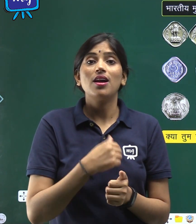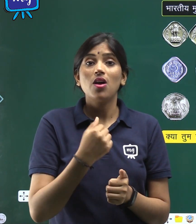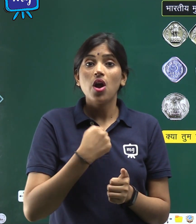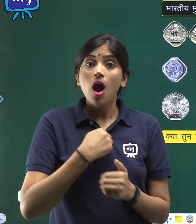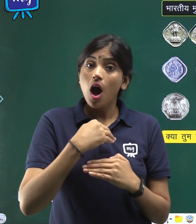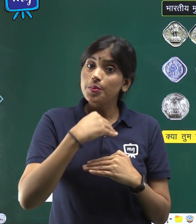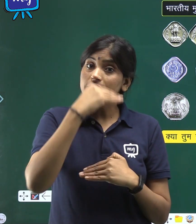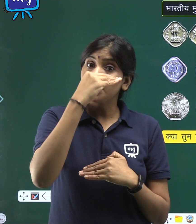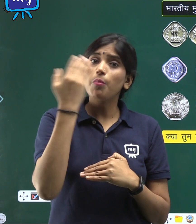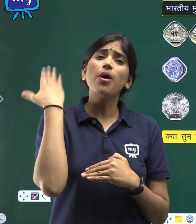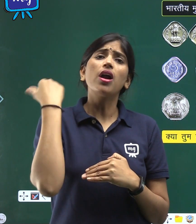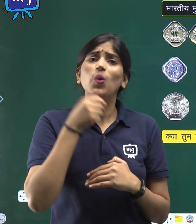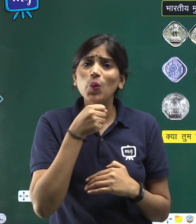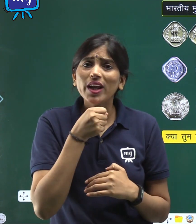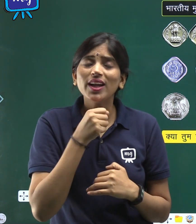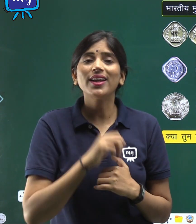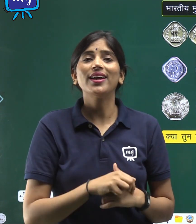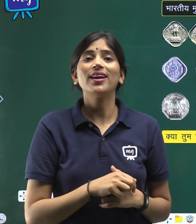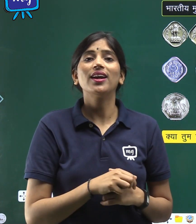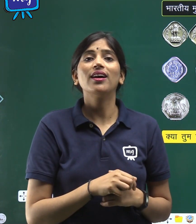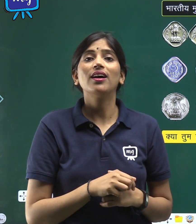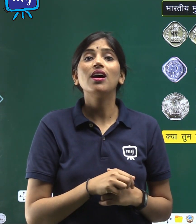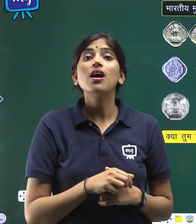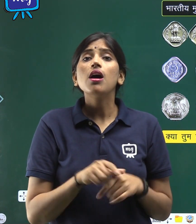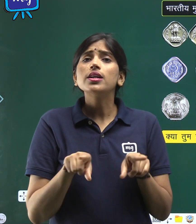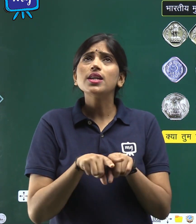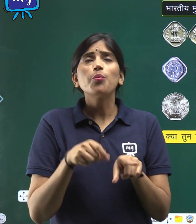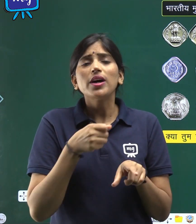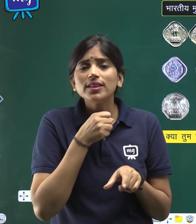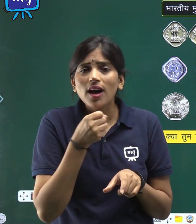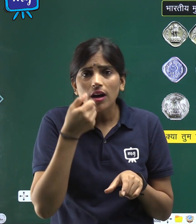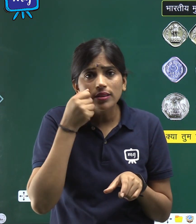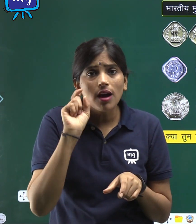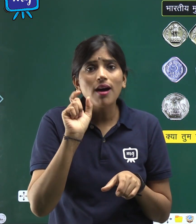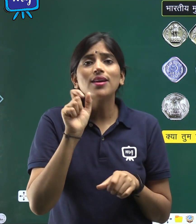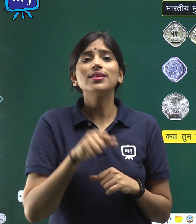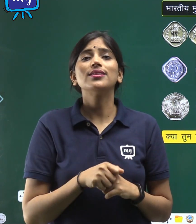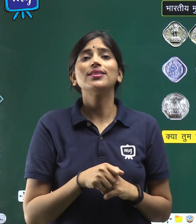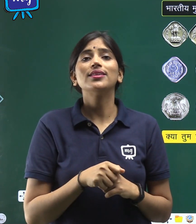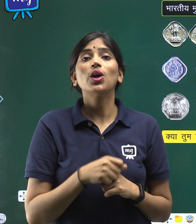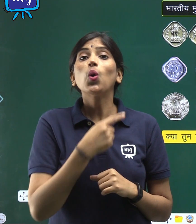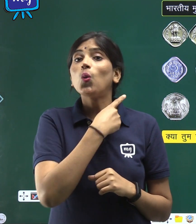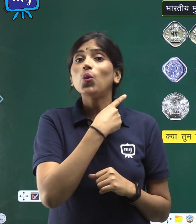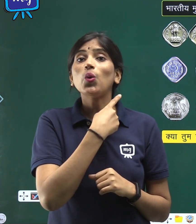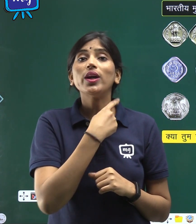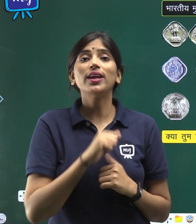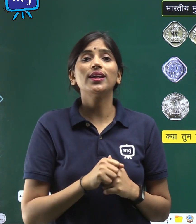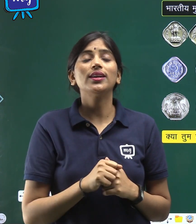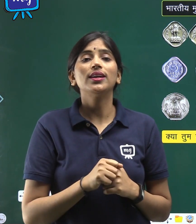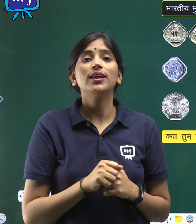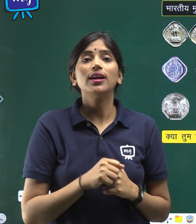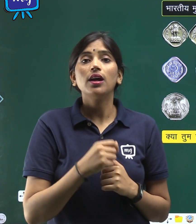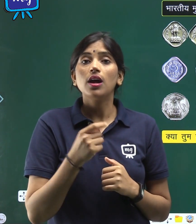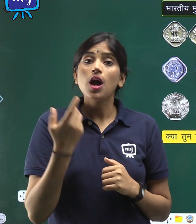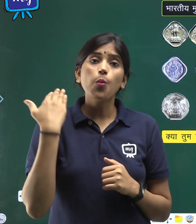हमसे बड़ों ने, जैसे हमारे दादा, ठीक है, उन्होंने